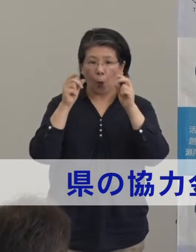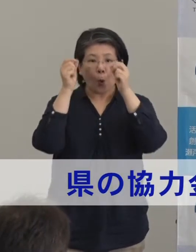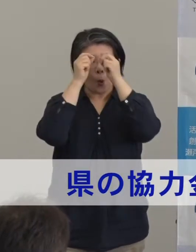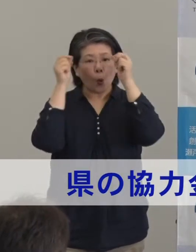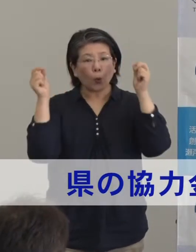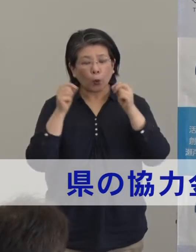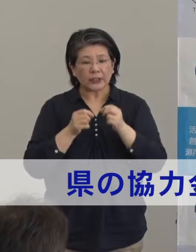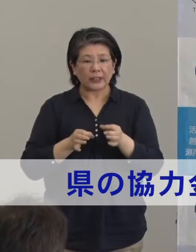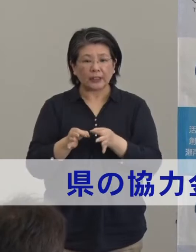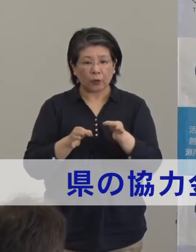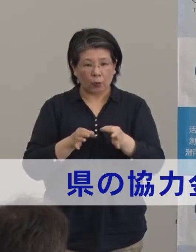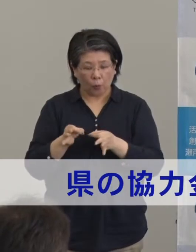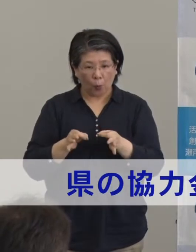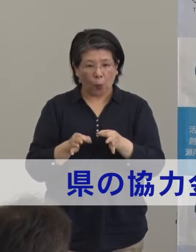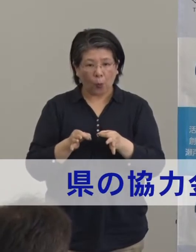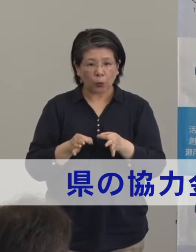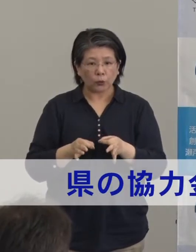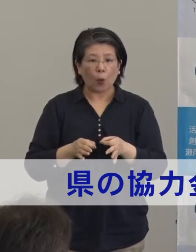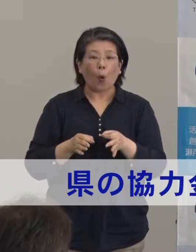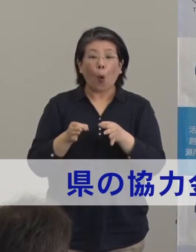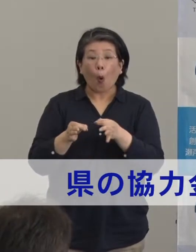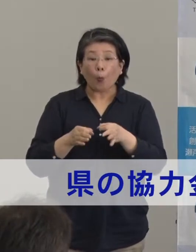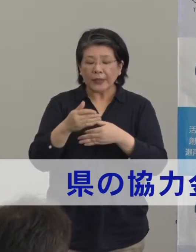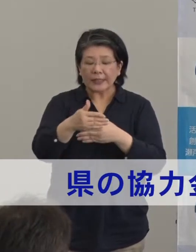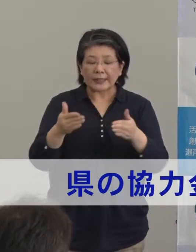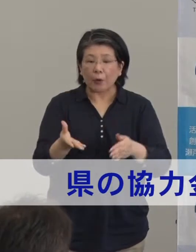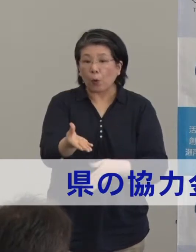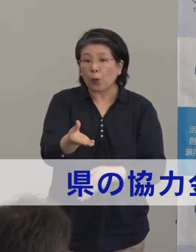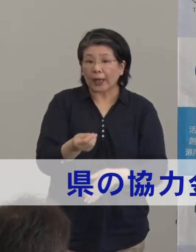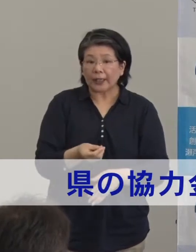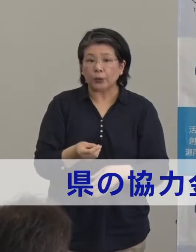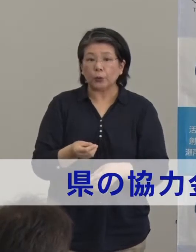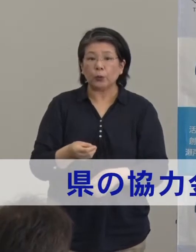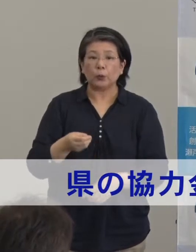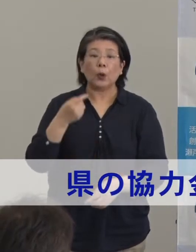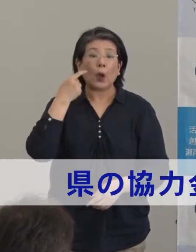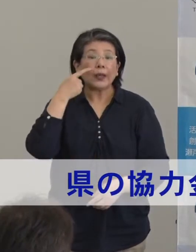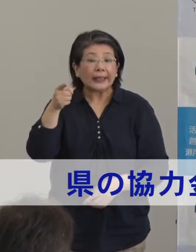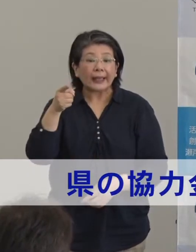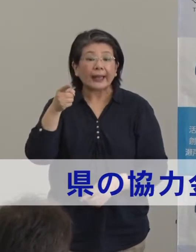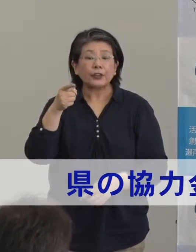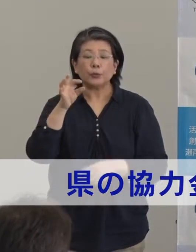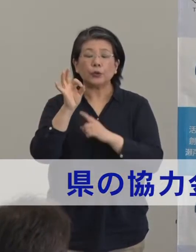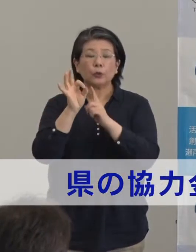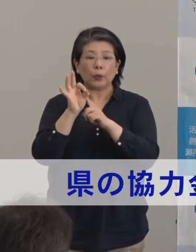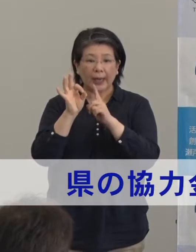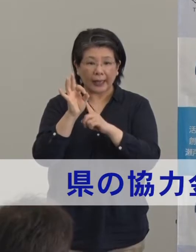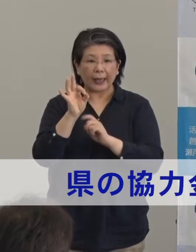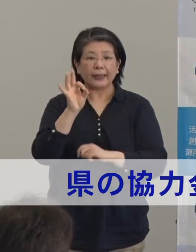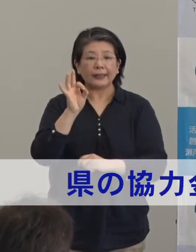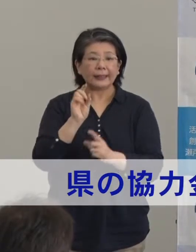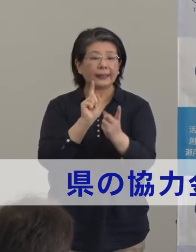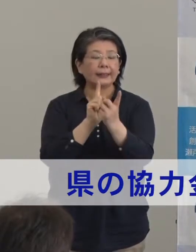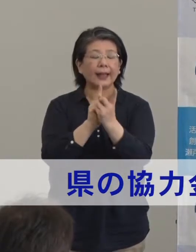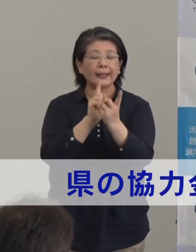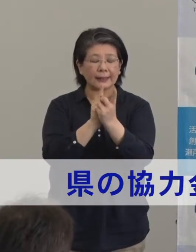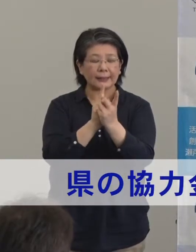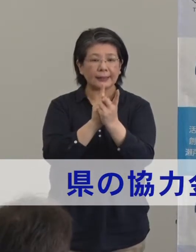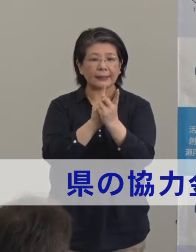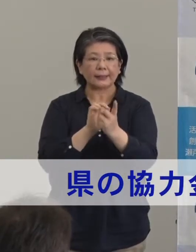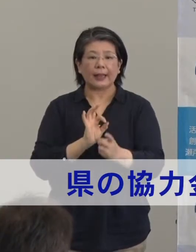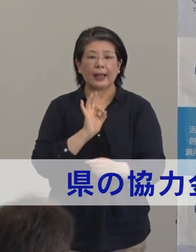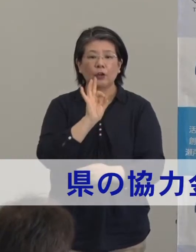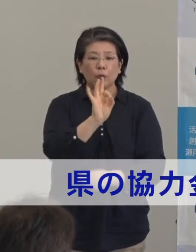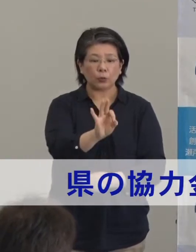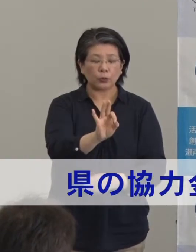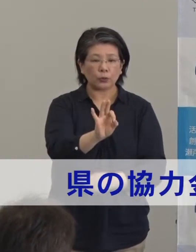賃料の1ヶ月相当分、10万円を限度として、賃料の助成をするというような独自施策を発表させ